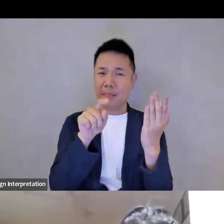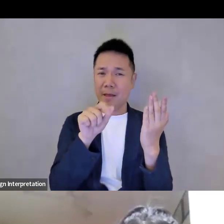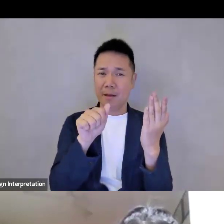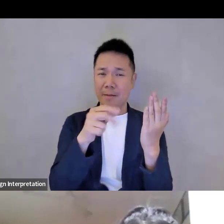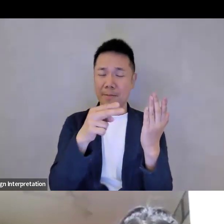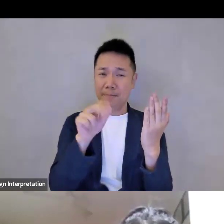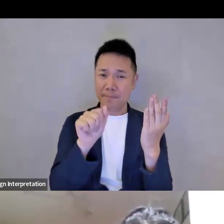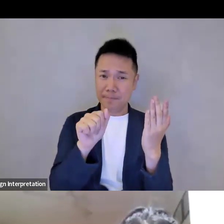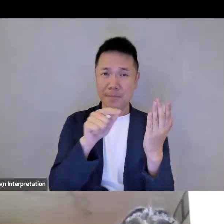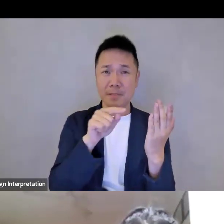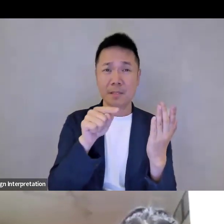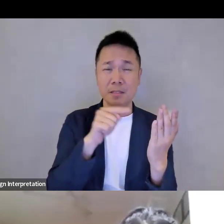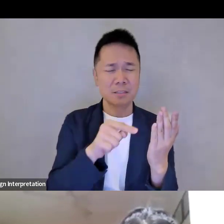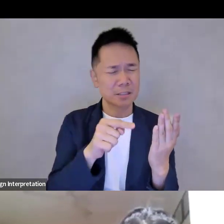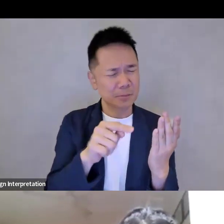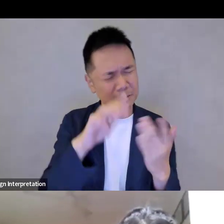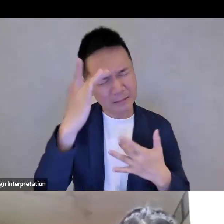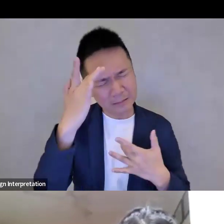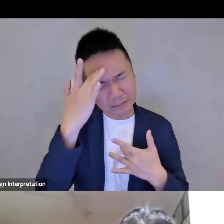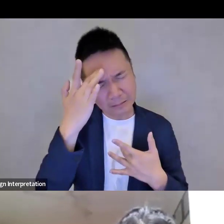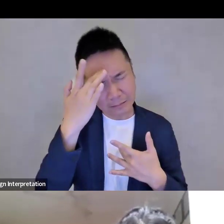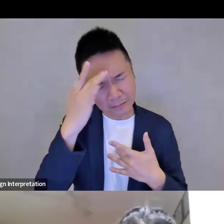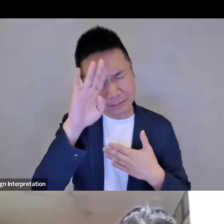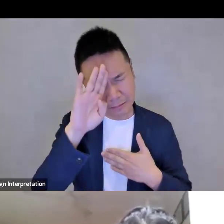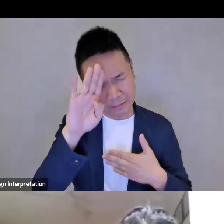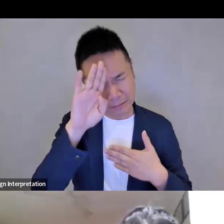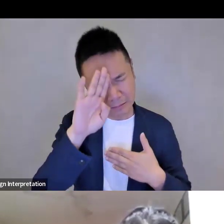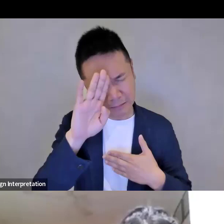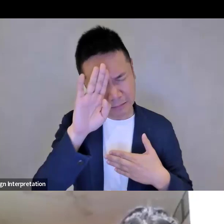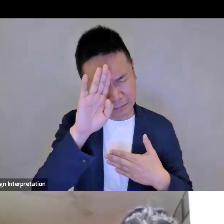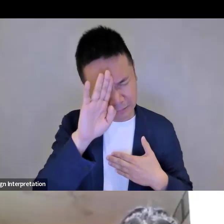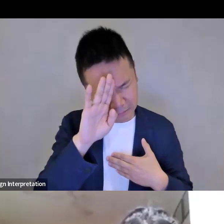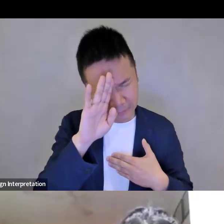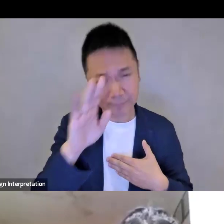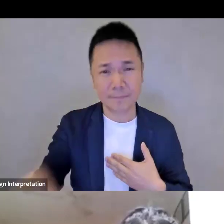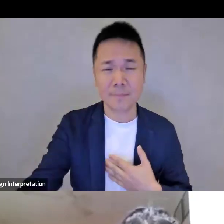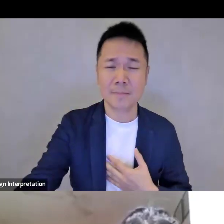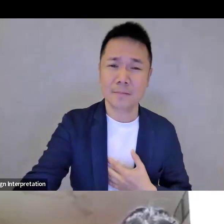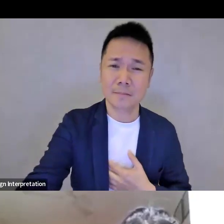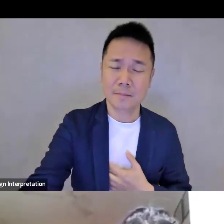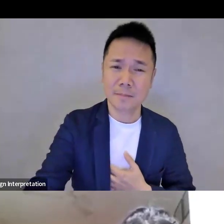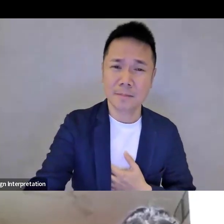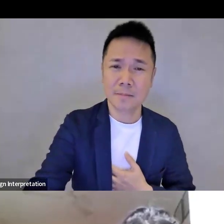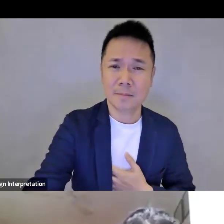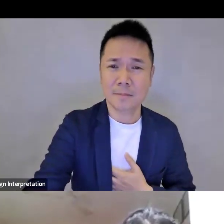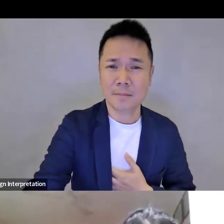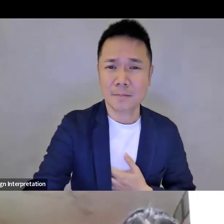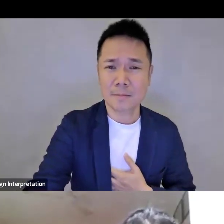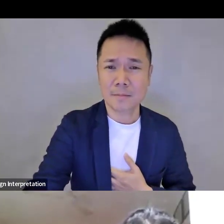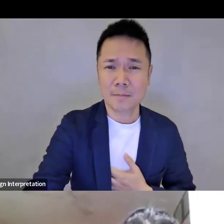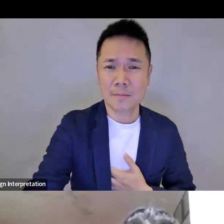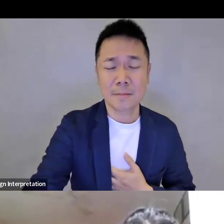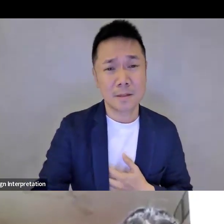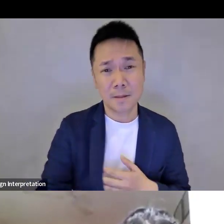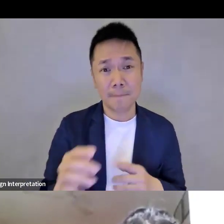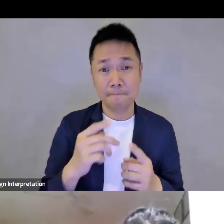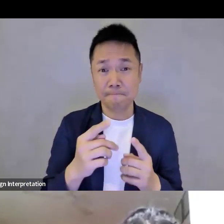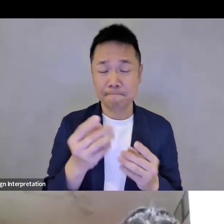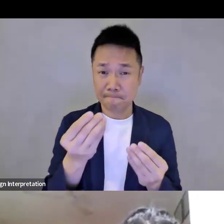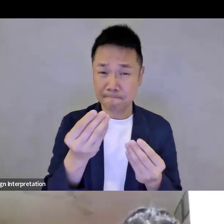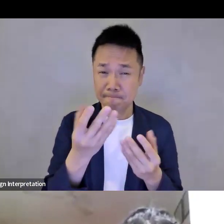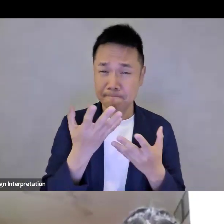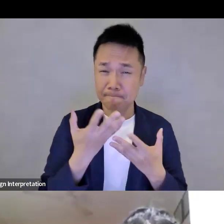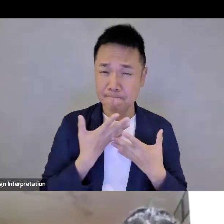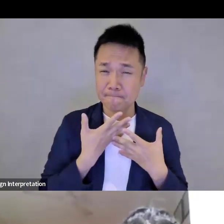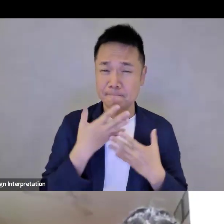因为当我收到这个电子邮件关于我们博士他病得非